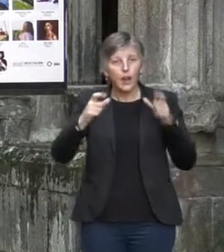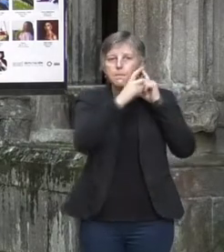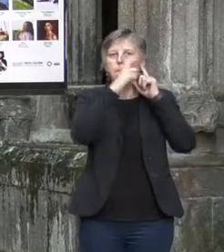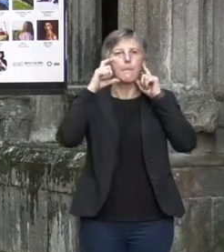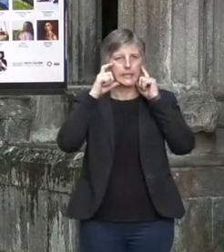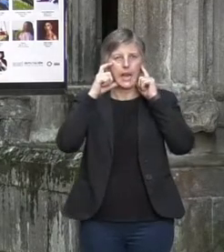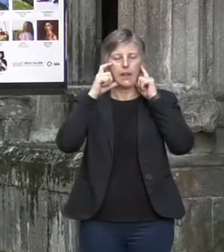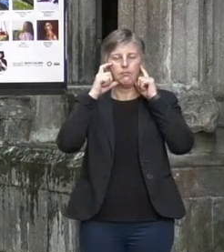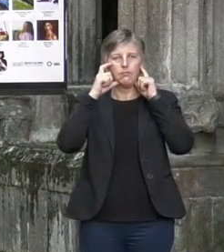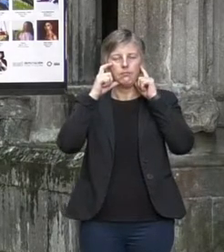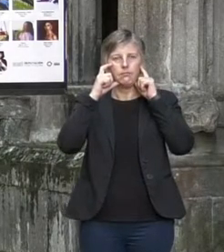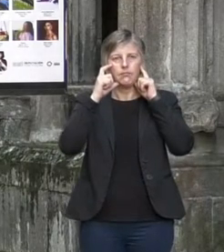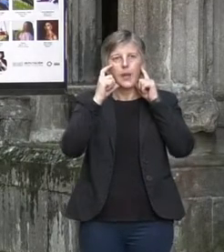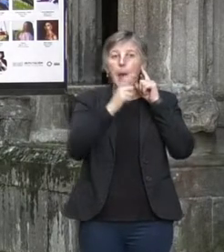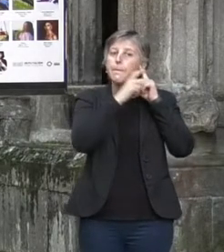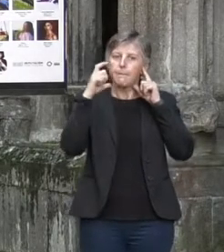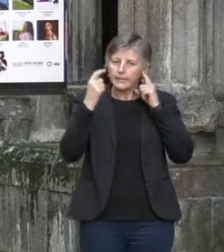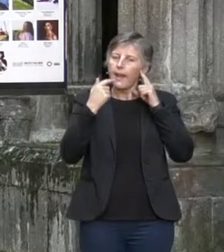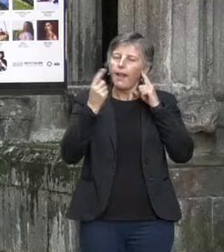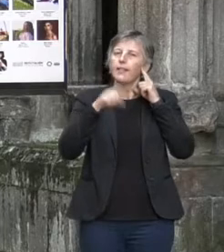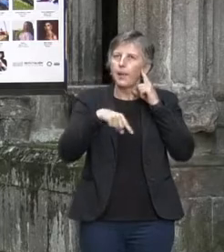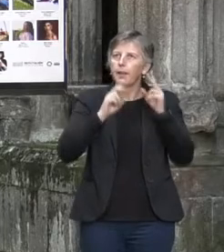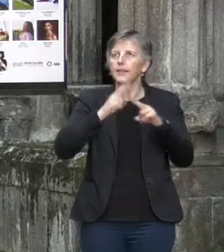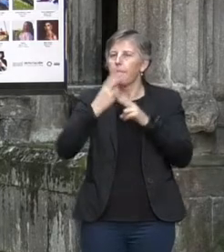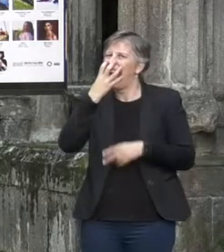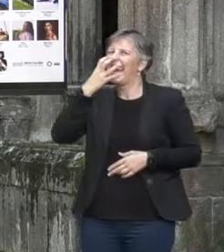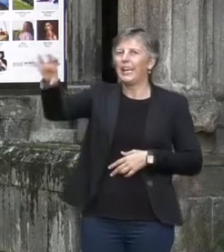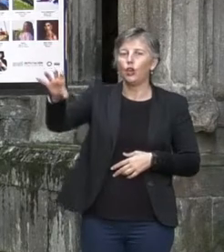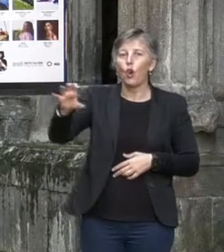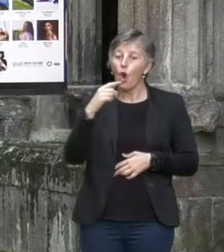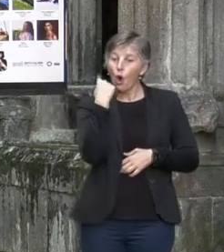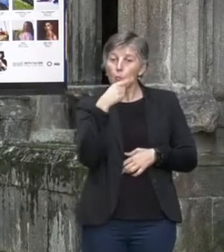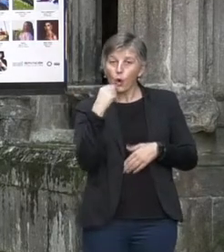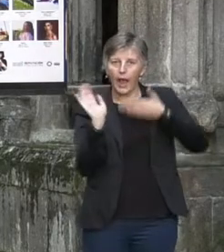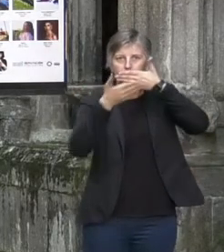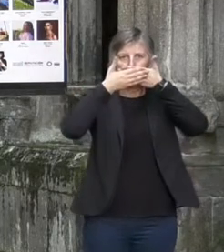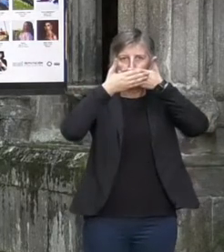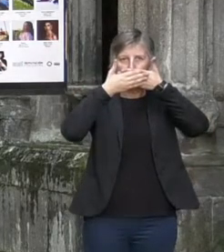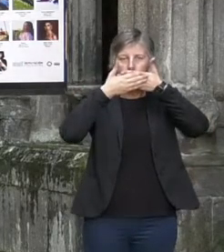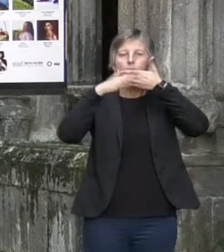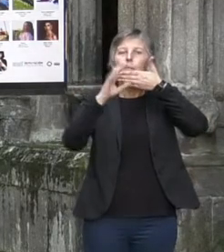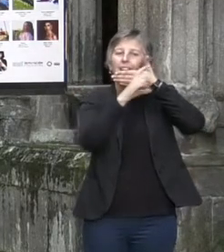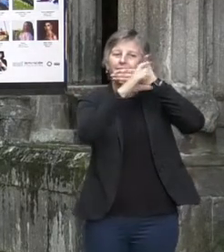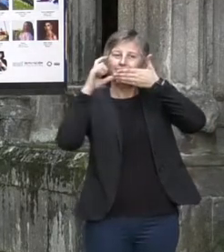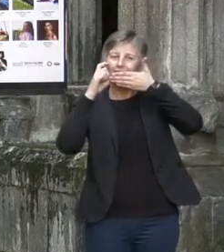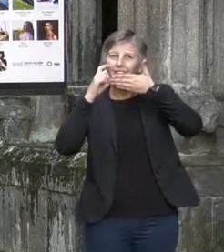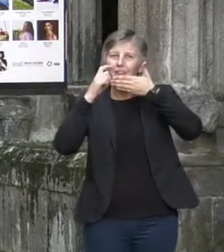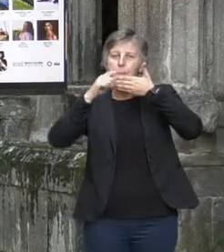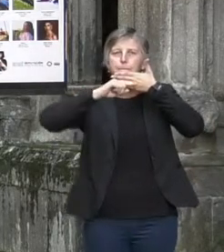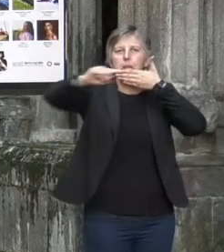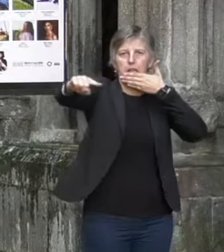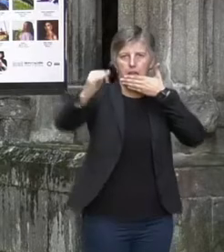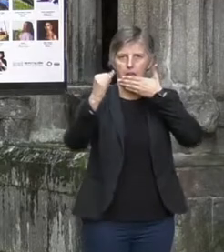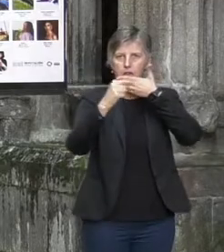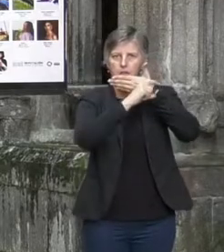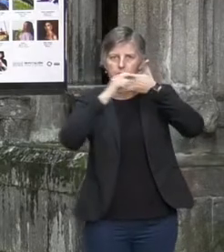que tamén será un grito que tapa a nosa boca, pero que transmite moitísimos mensaxes,